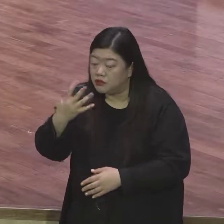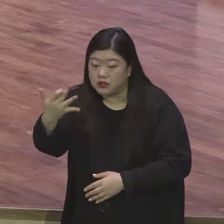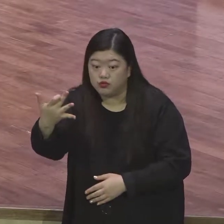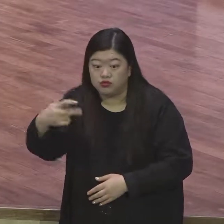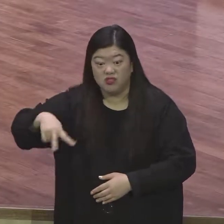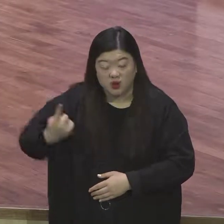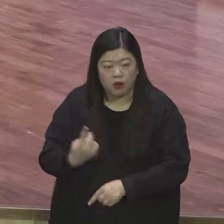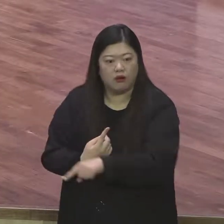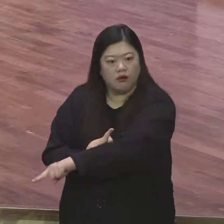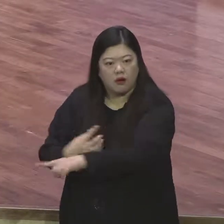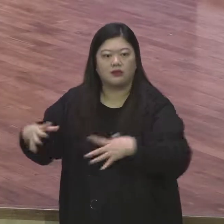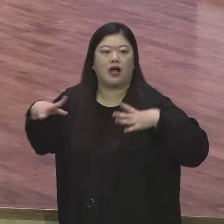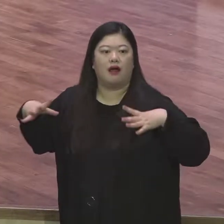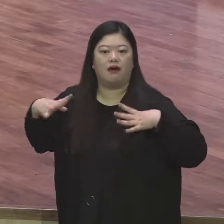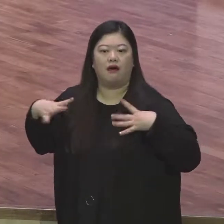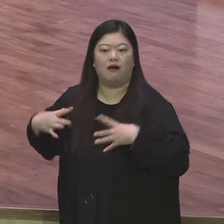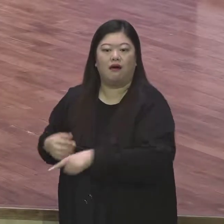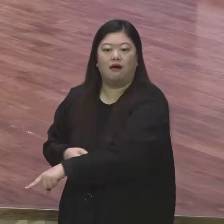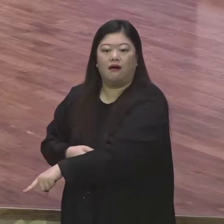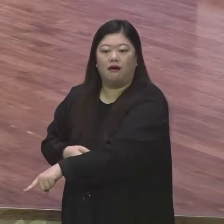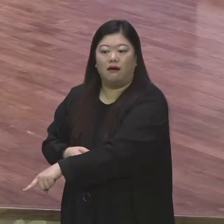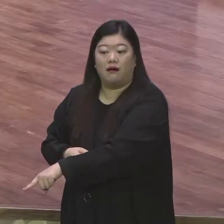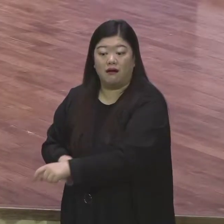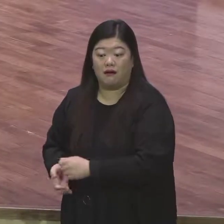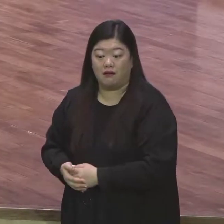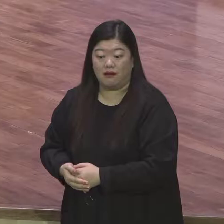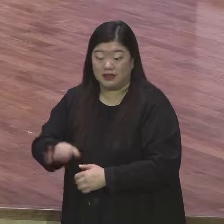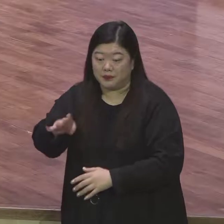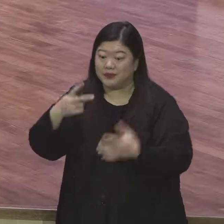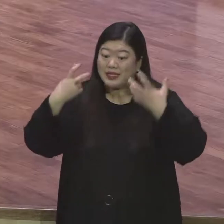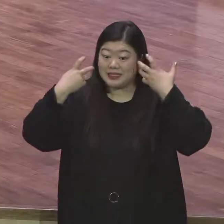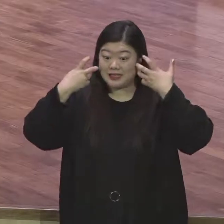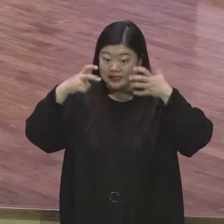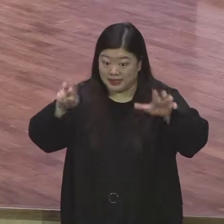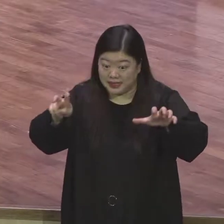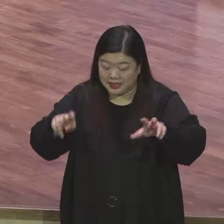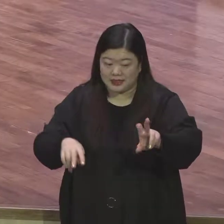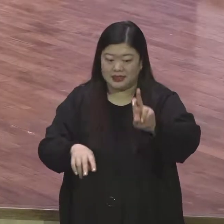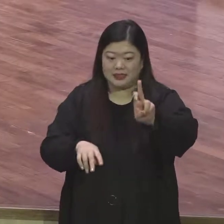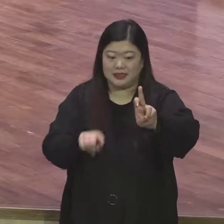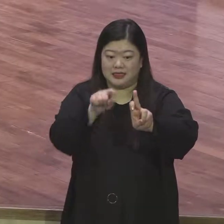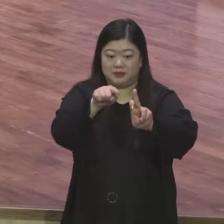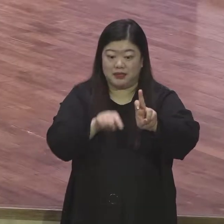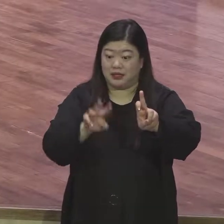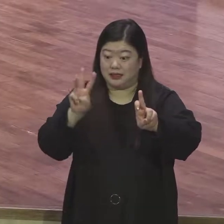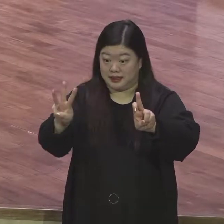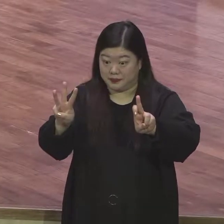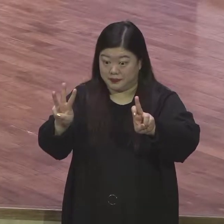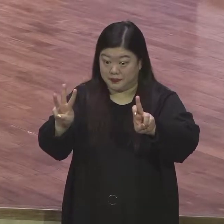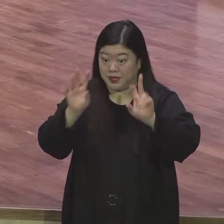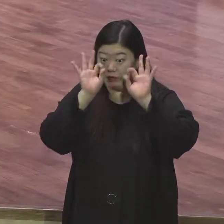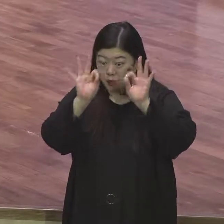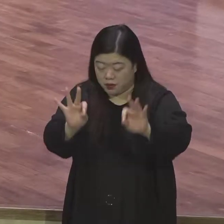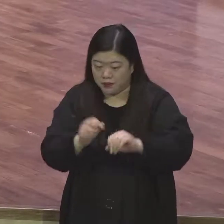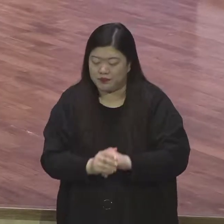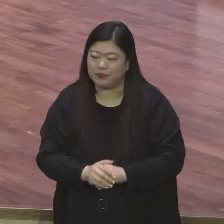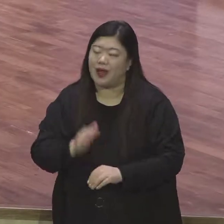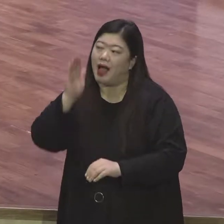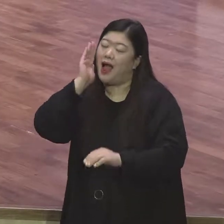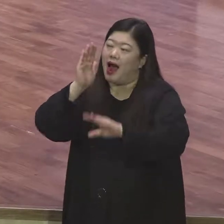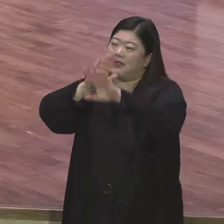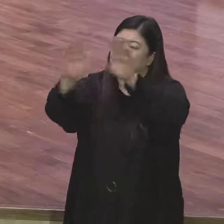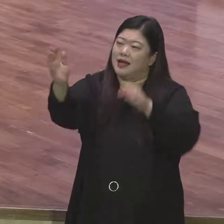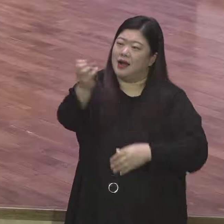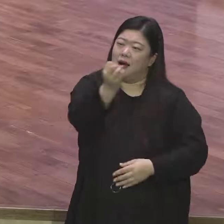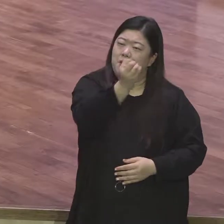얼마나 자랑스럽습니까? 다니엘 12장 3절을 보면 정말 별처럼 빛나는 하늘에 비치는